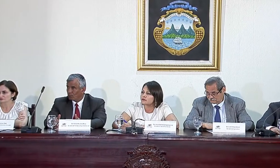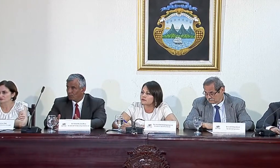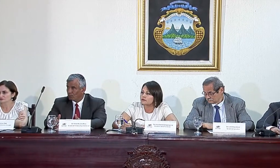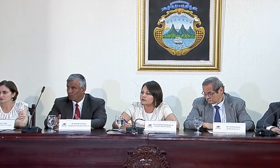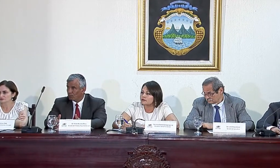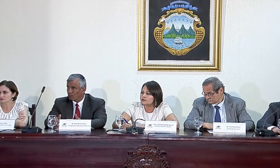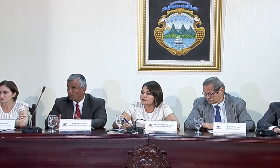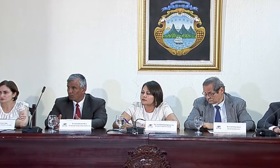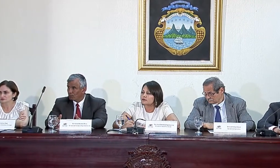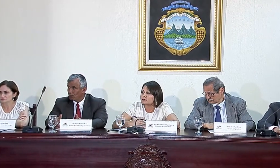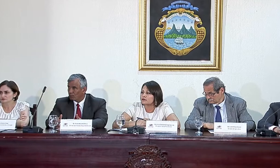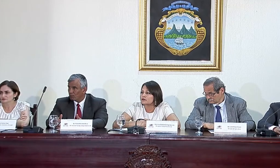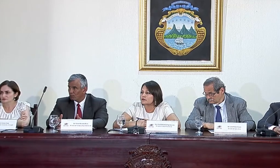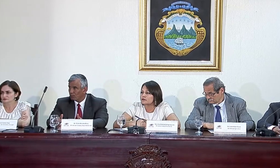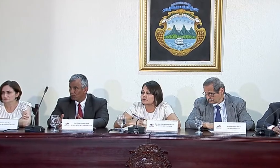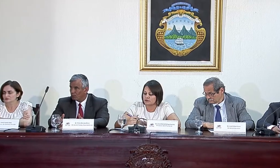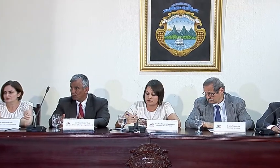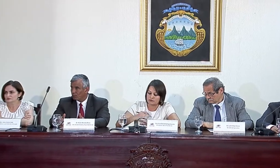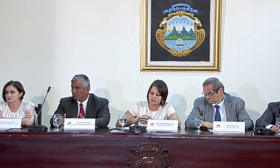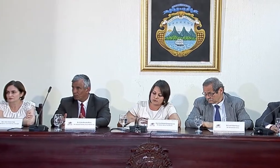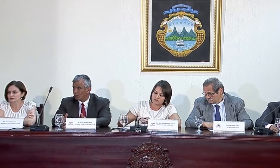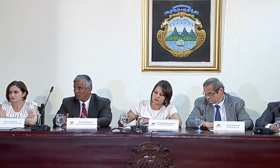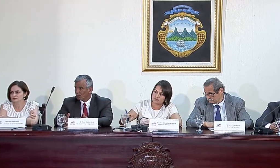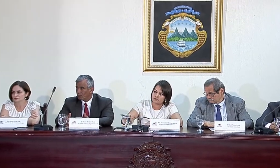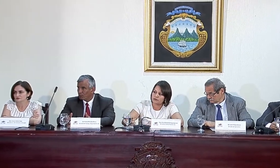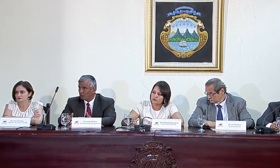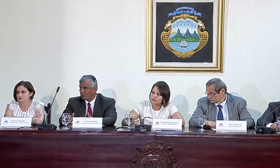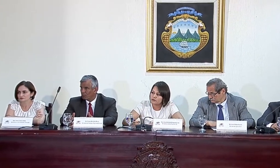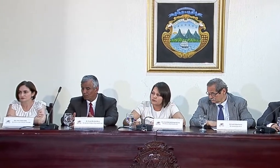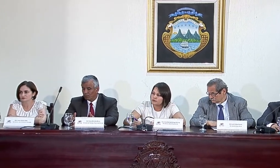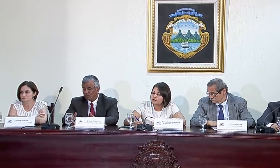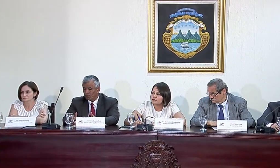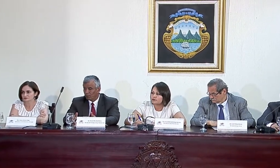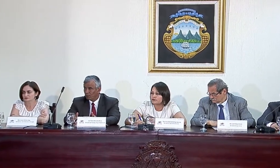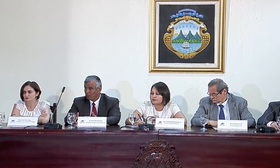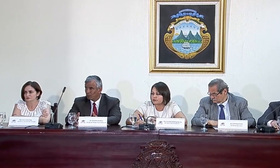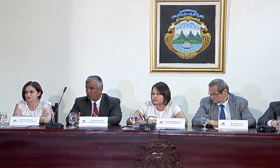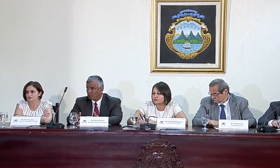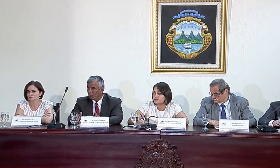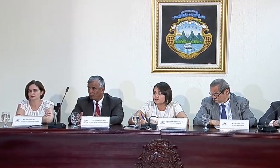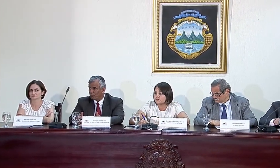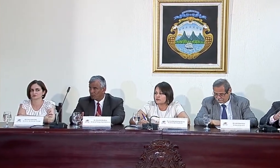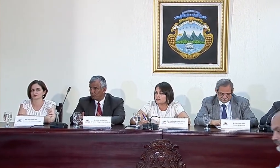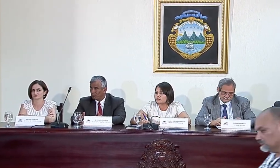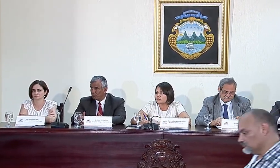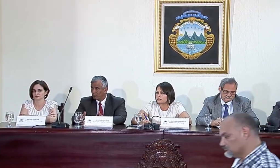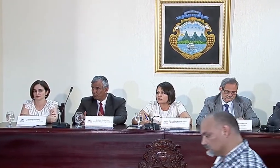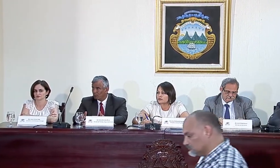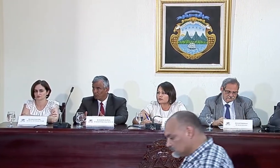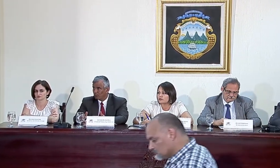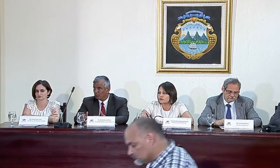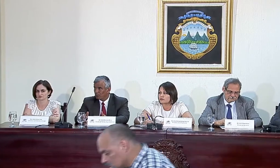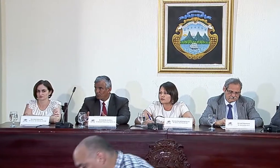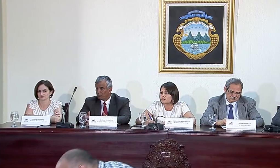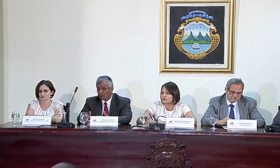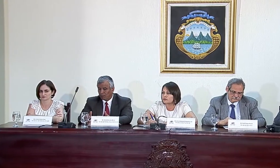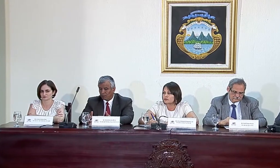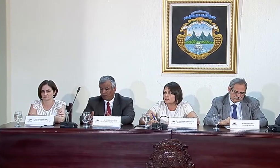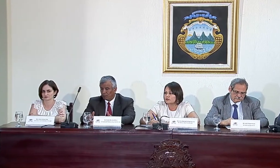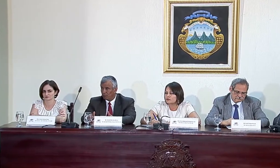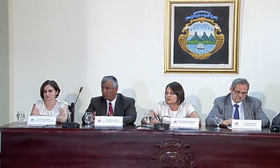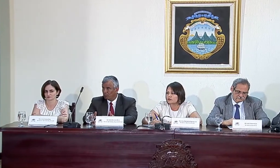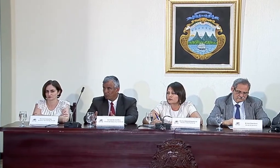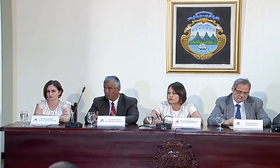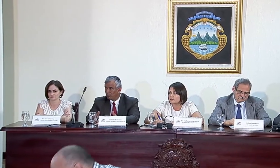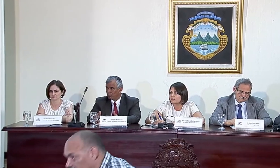Buenos días, doña Ana. Muchos de los grupos con los que usted mantiene un diálogo social se han quejado y han expresado que no están satisfechos,